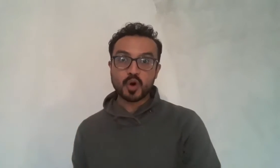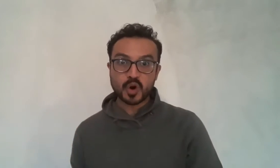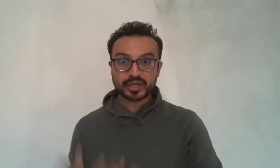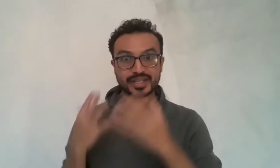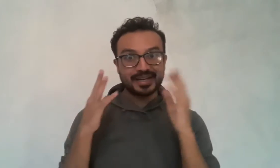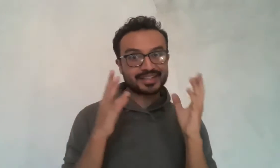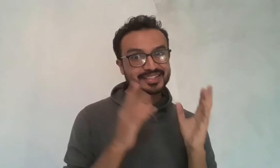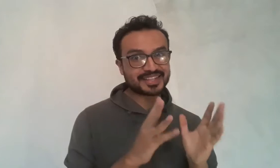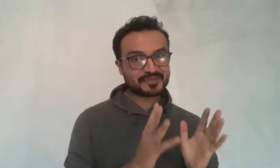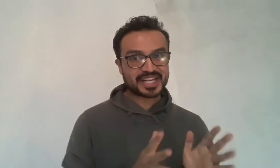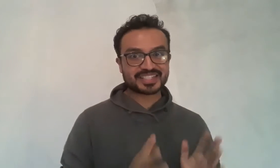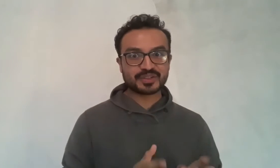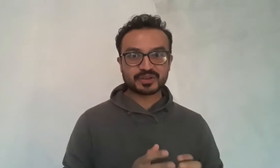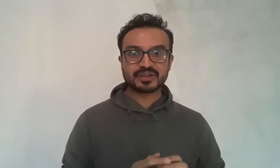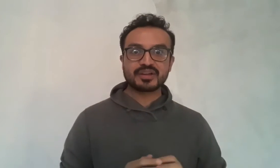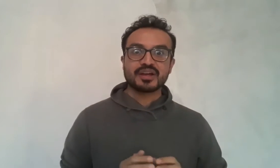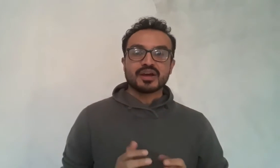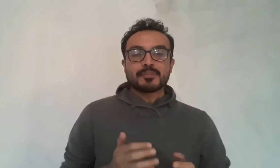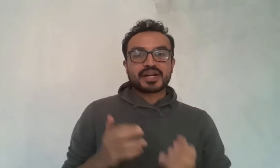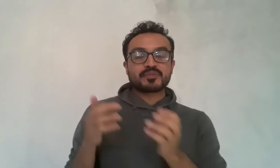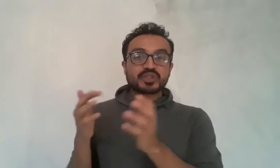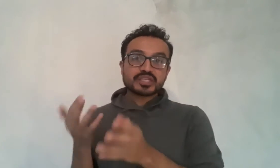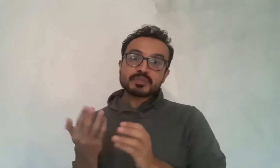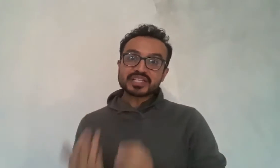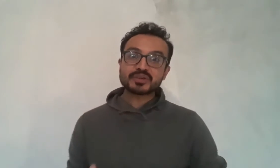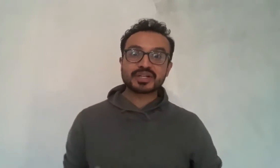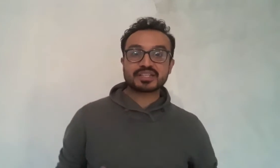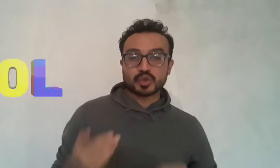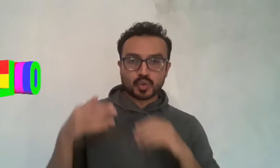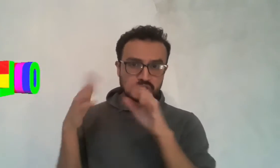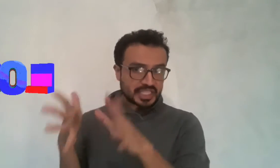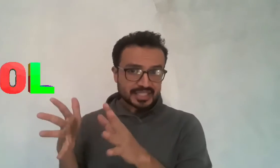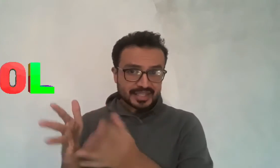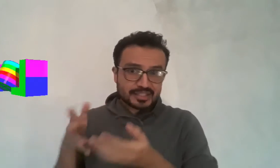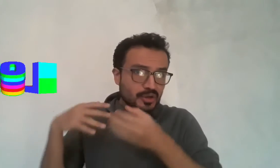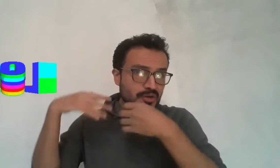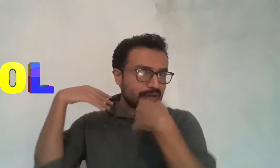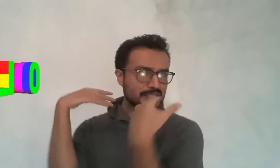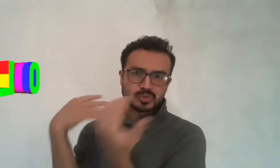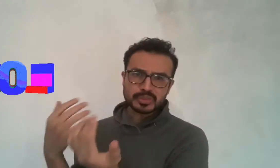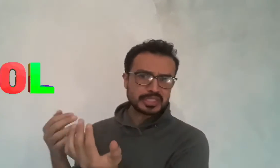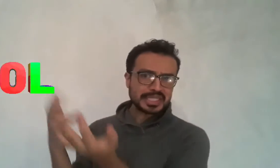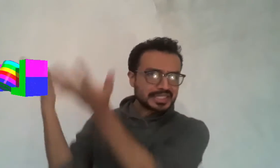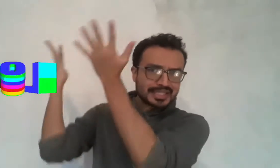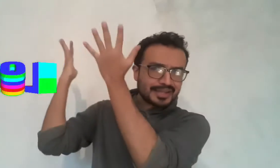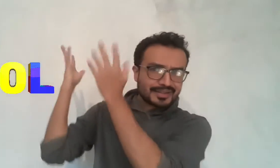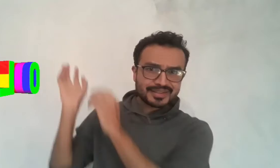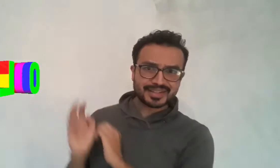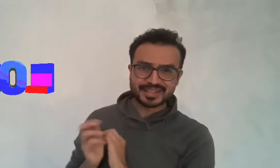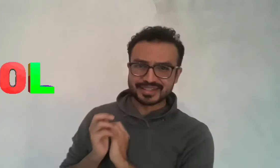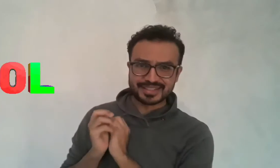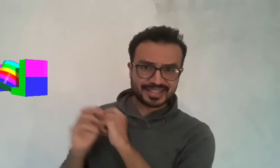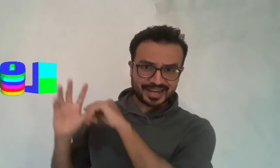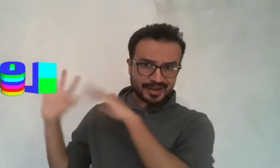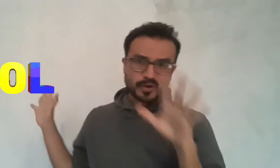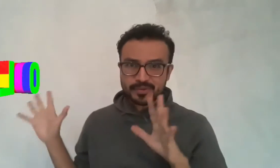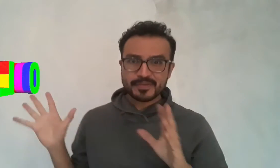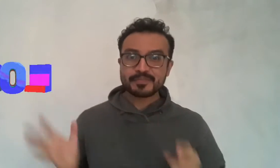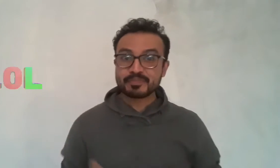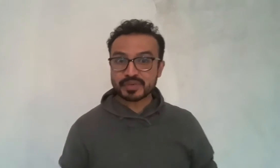humor y la discriminación. Para muchas personas, un chiste solo es un chiste y se acabó. Pero